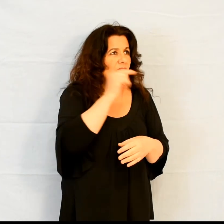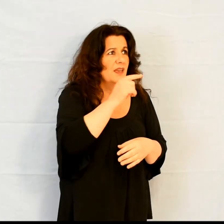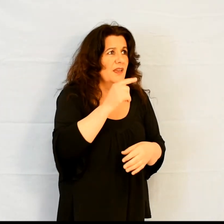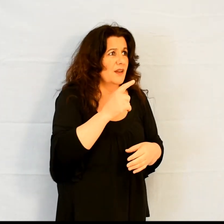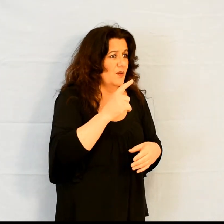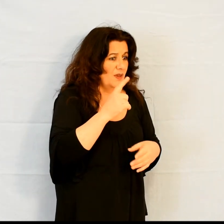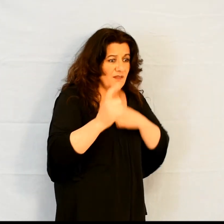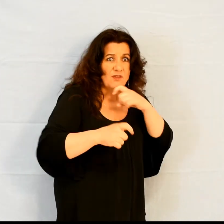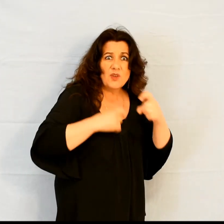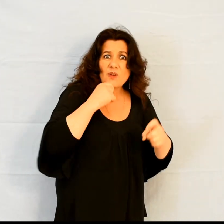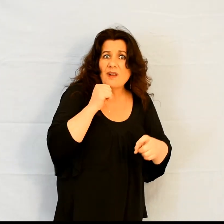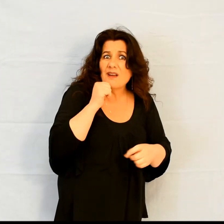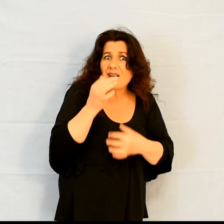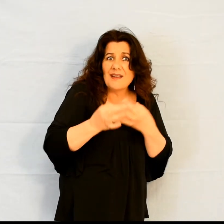de tromperie dans sa bouche.